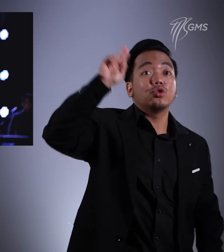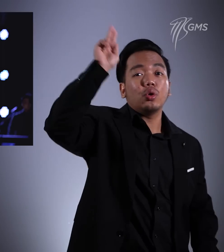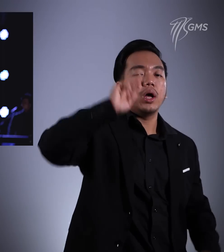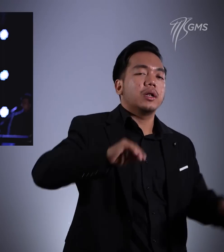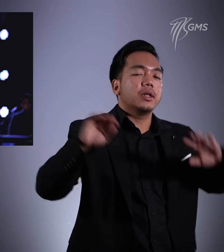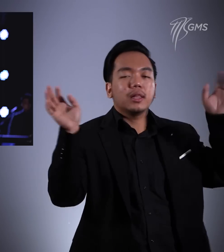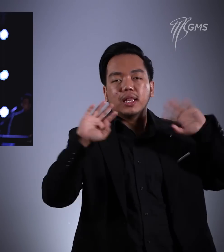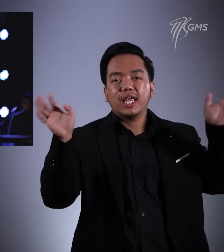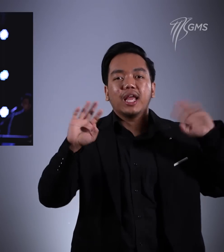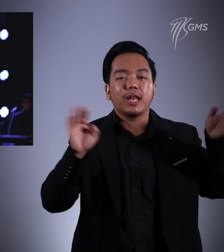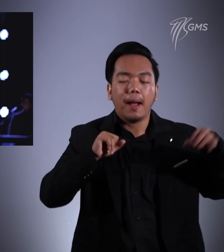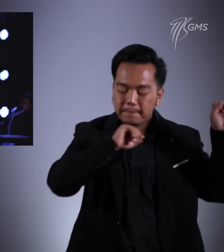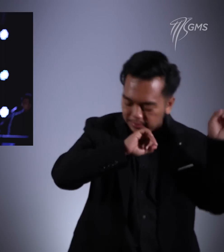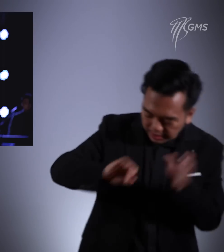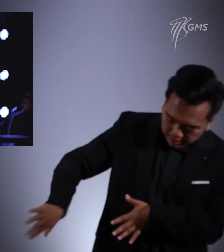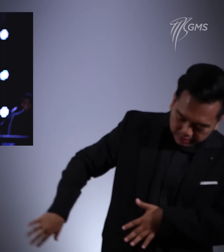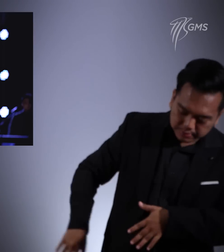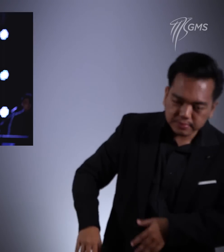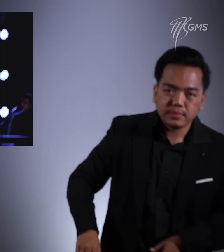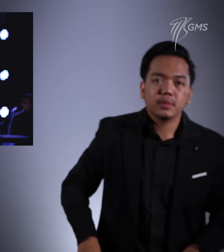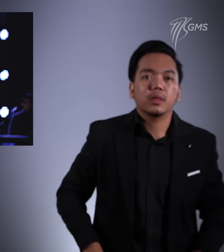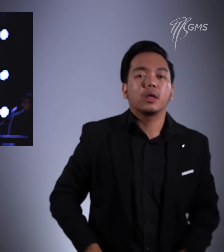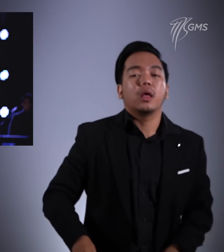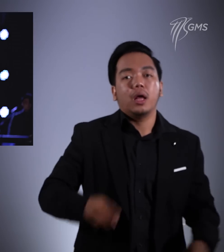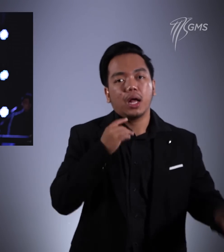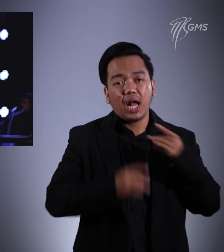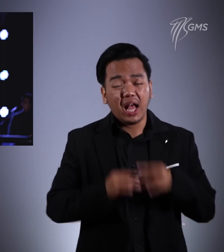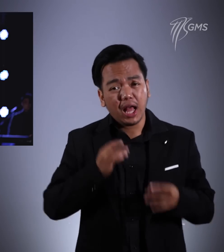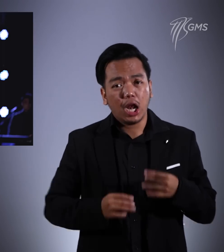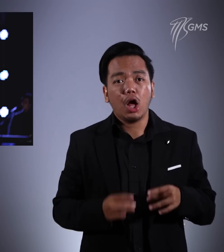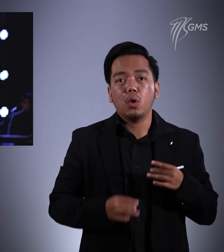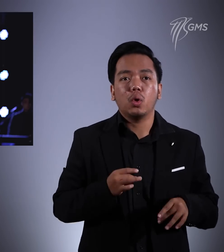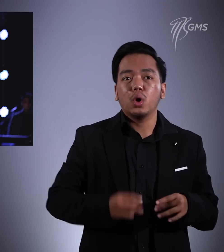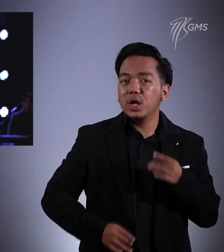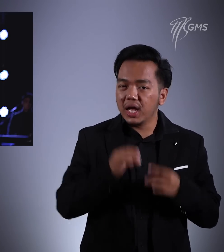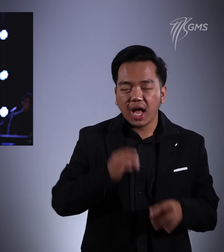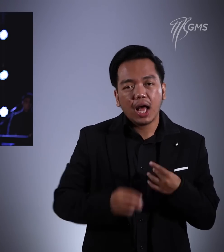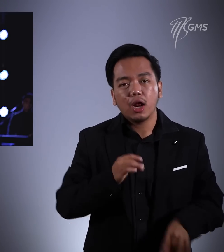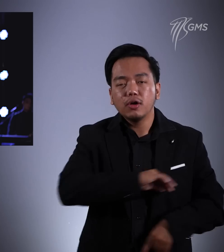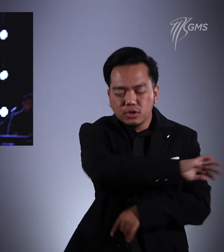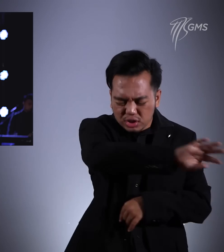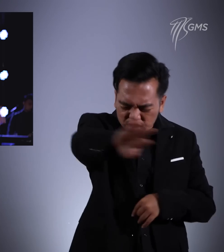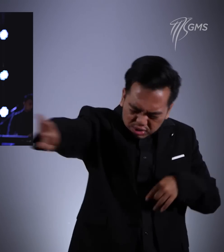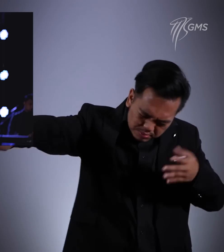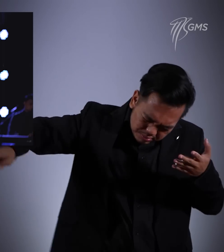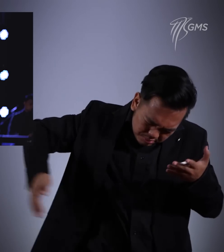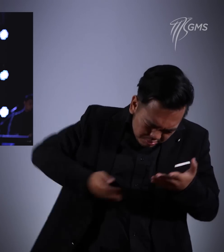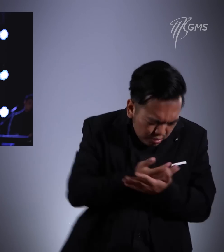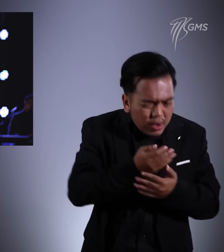When all is gone, Christ is not gone. Jikalau, apabila, kalau segala sesuatu